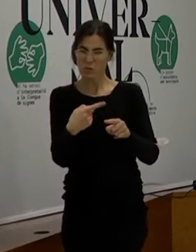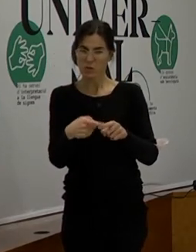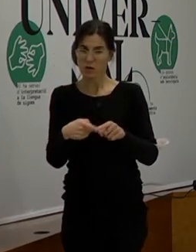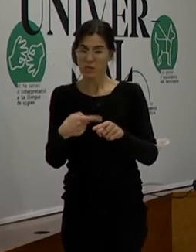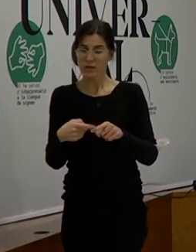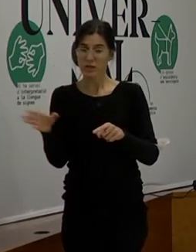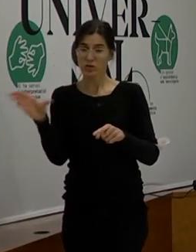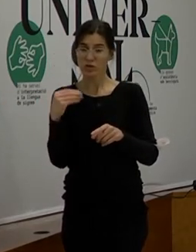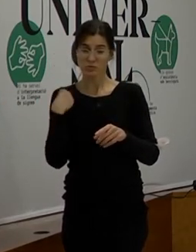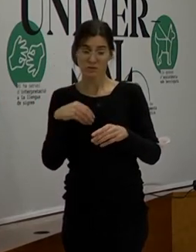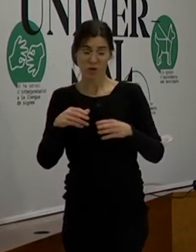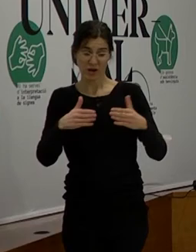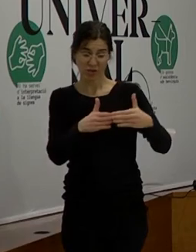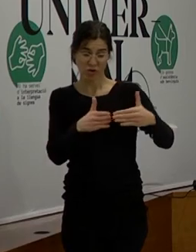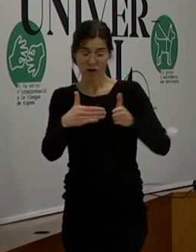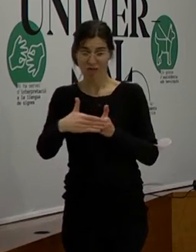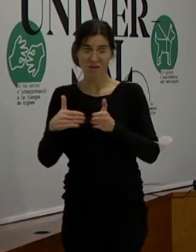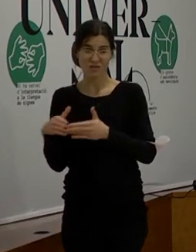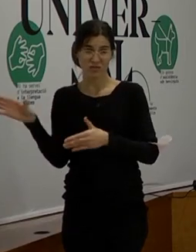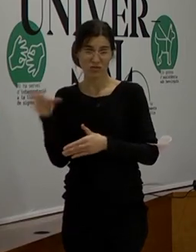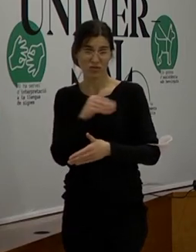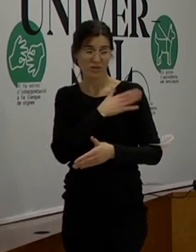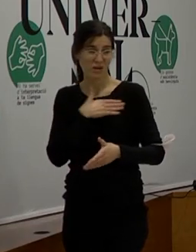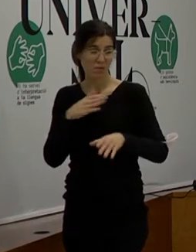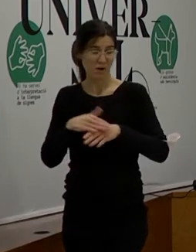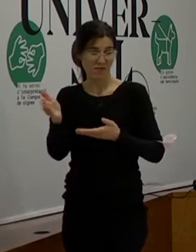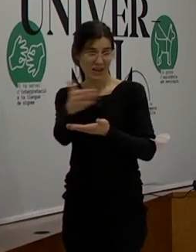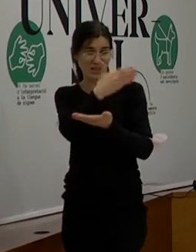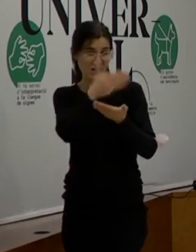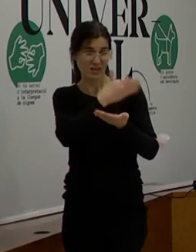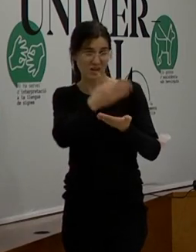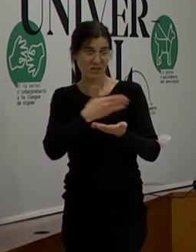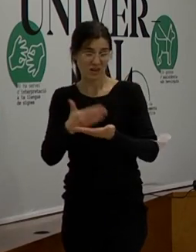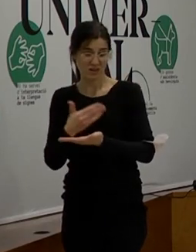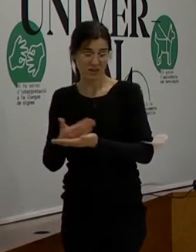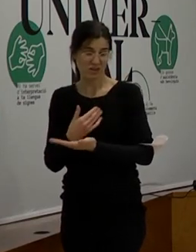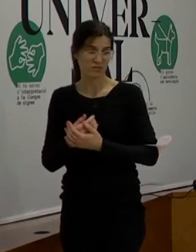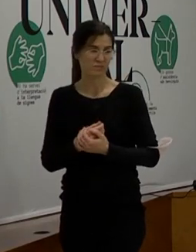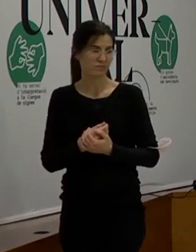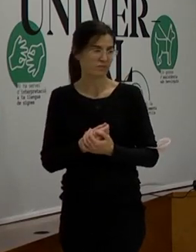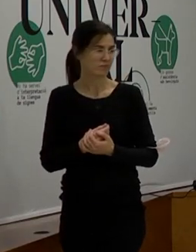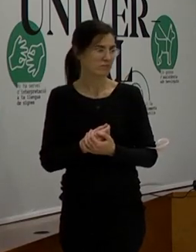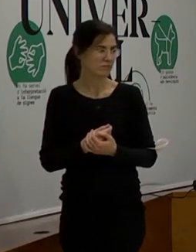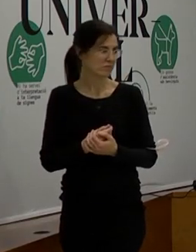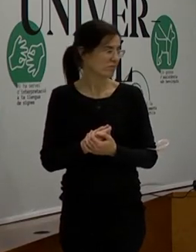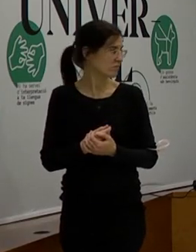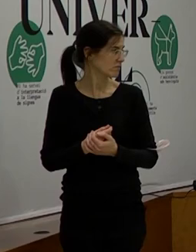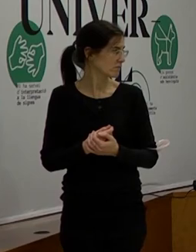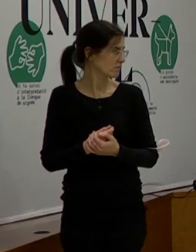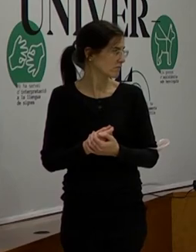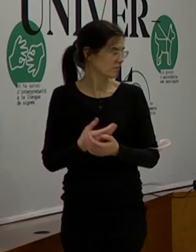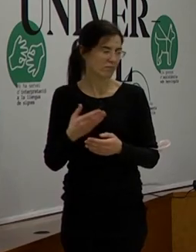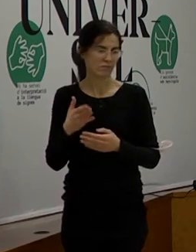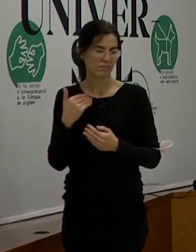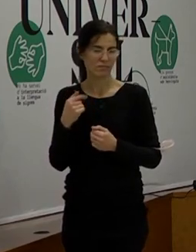les cantonades i vinga a fer cash, no? Han deixat, endavant,